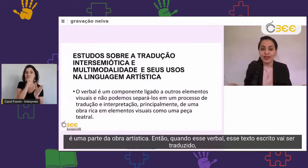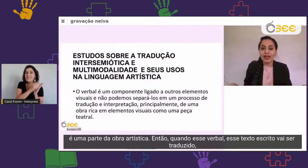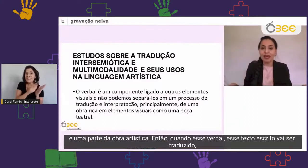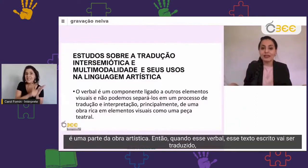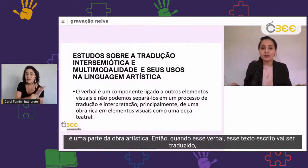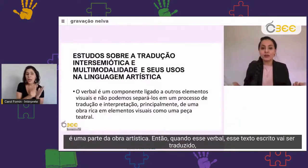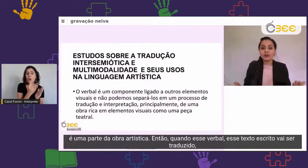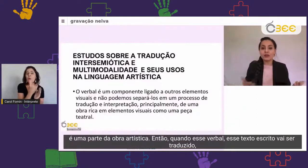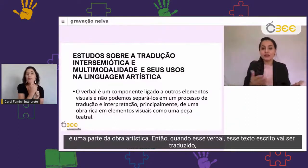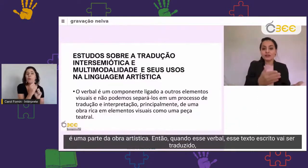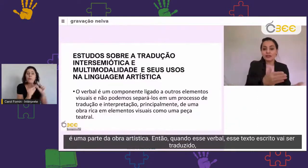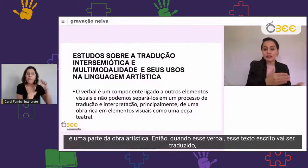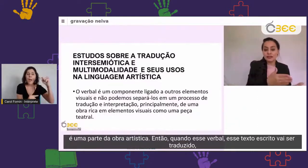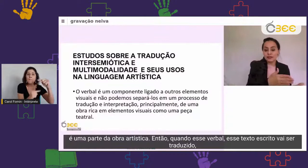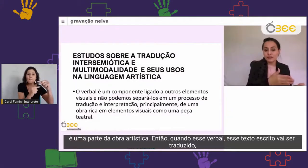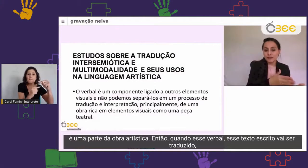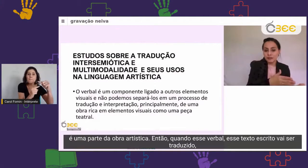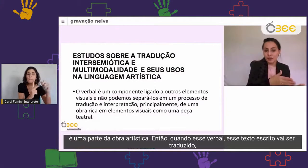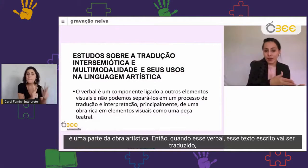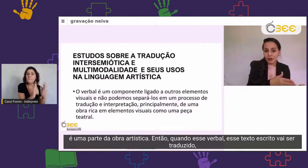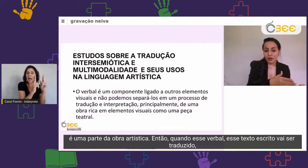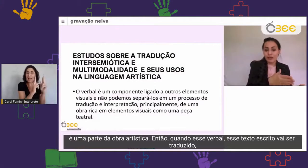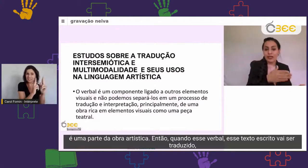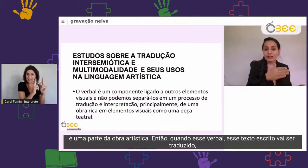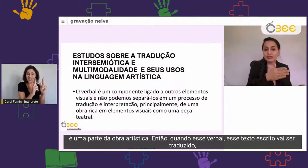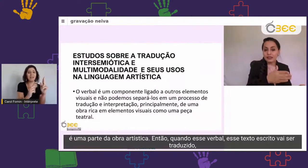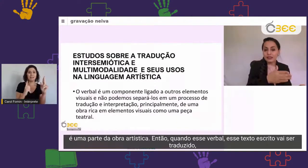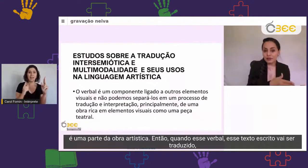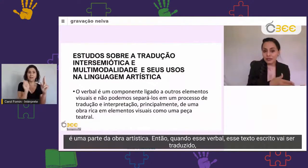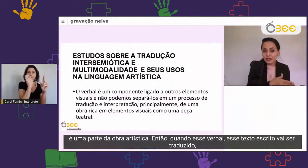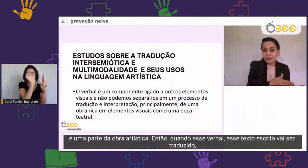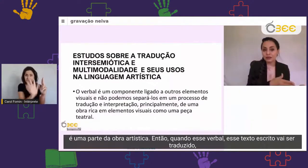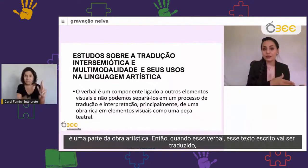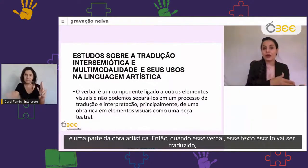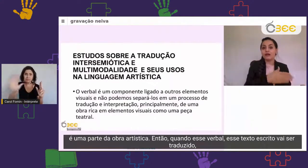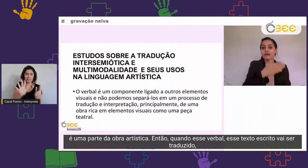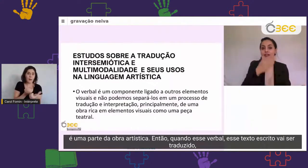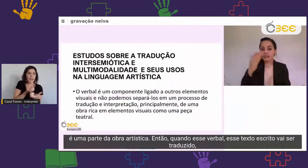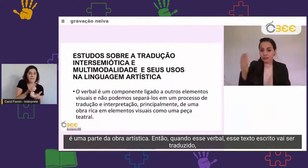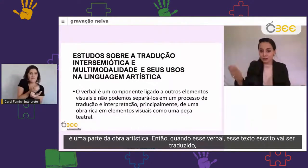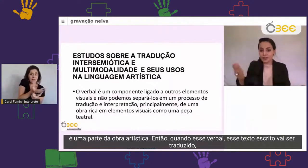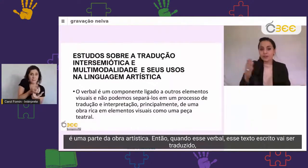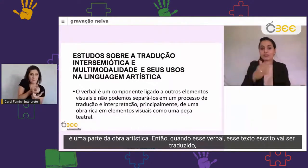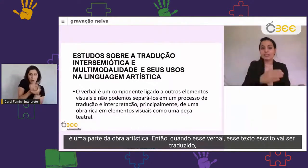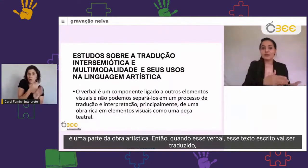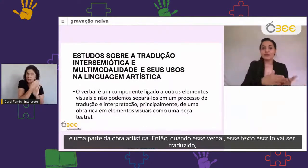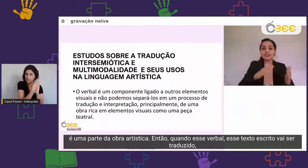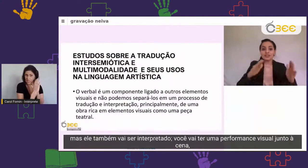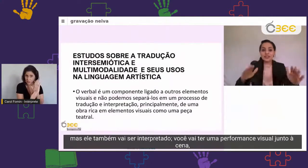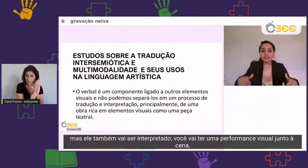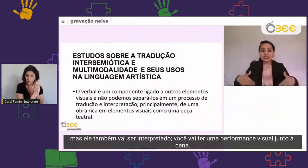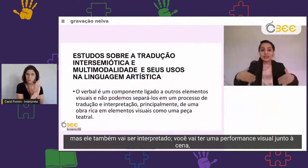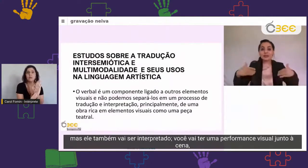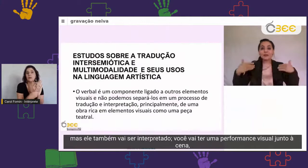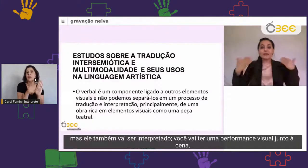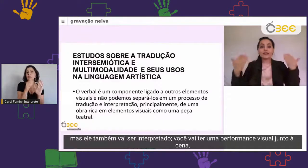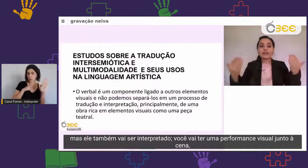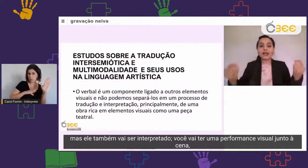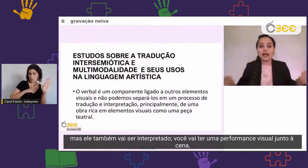artística, né? Então, quando esse verbal, esse texto escrito vai ser traduzido, mas ele também vai